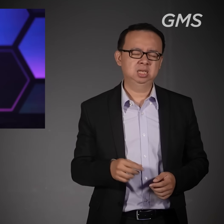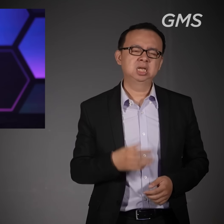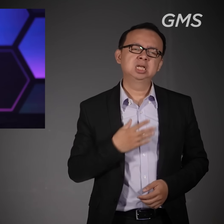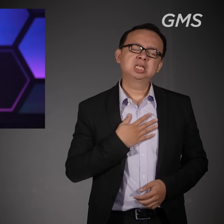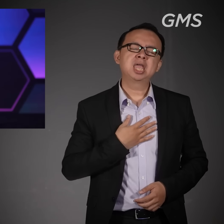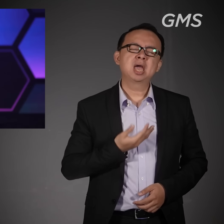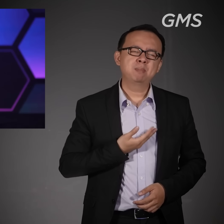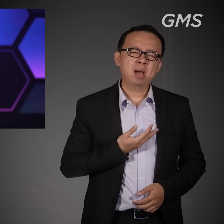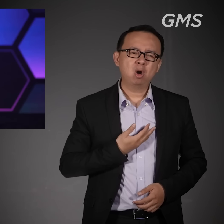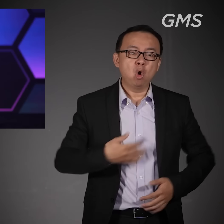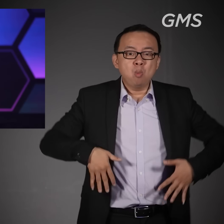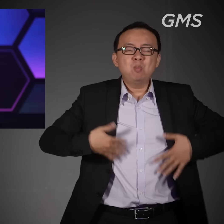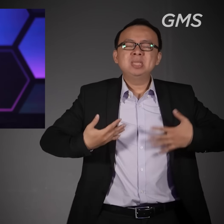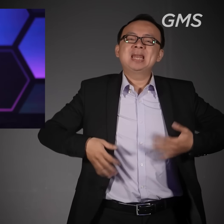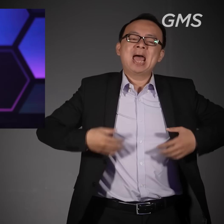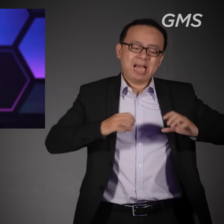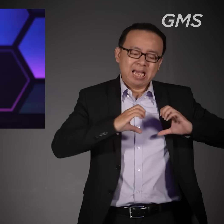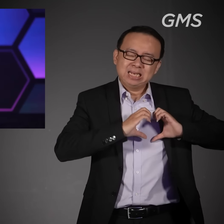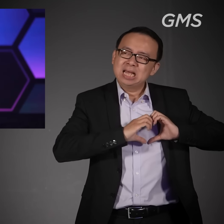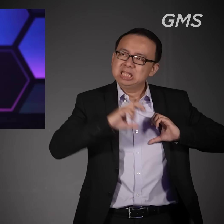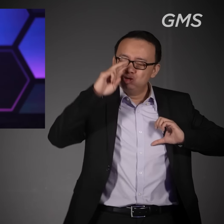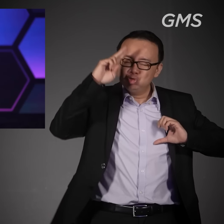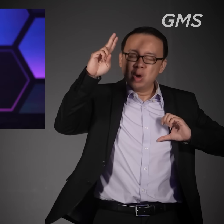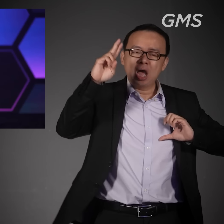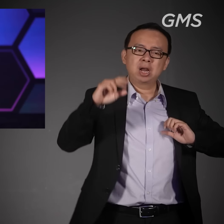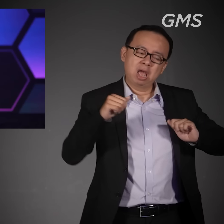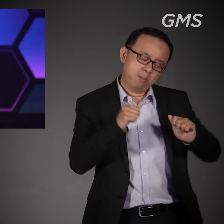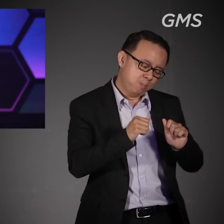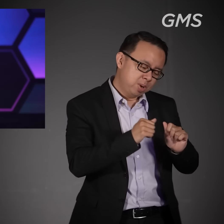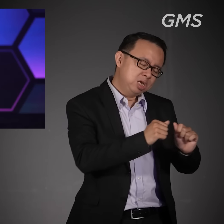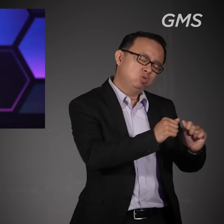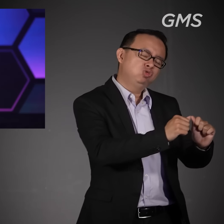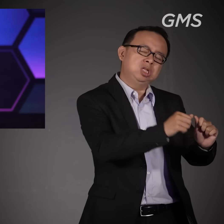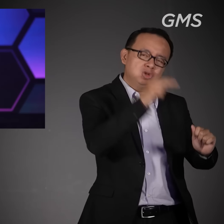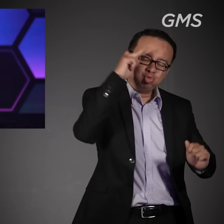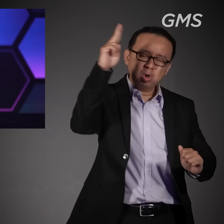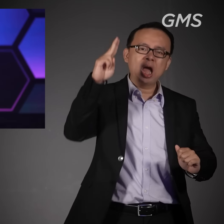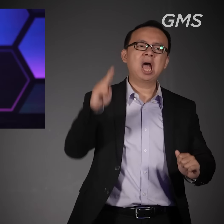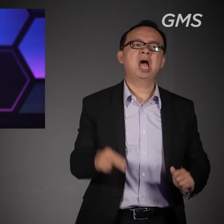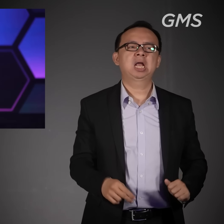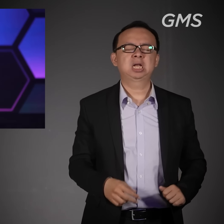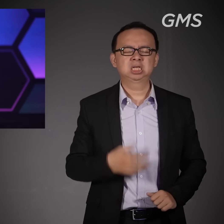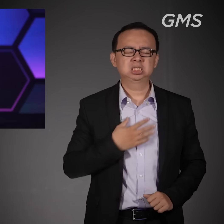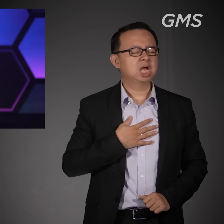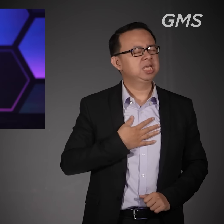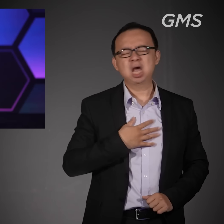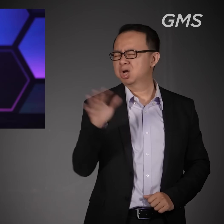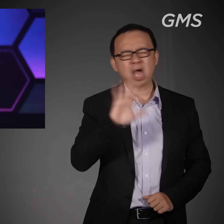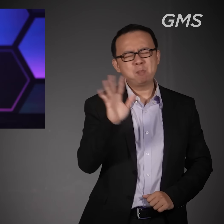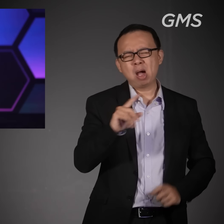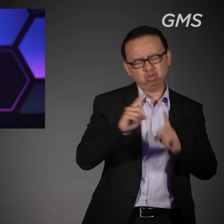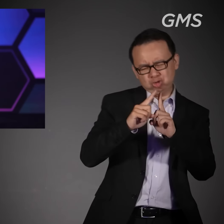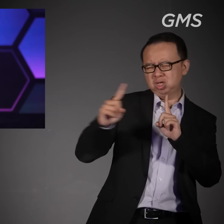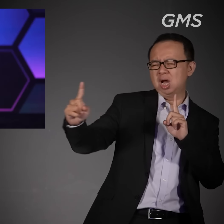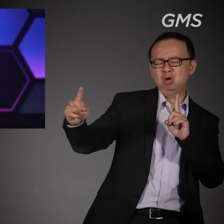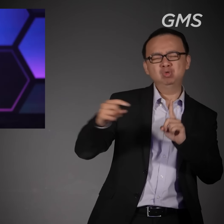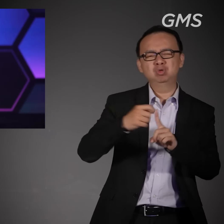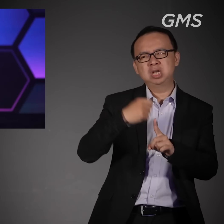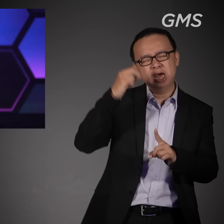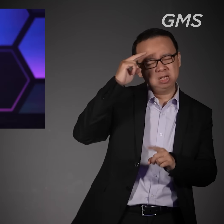isi hatinya. Saya mau mengikut tapak kakinya. Jejak-jejaknya, saya gak mau jauh daripadanya. Saya ingin menjadi